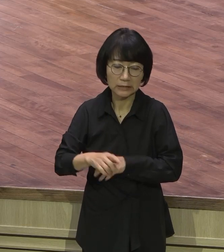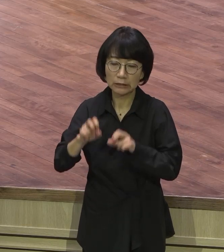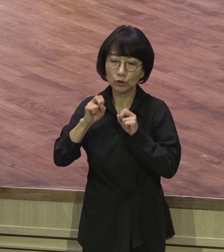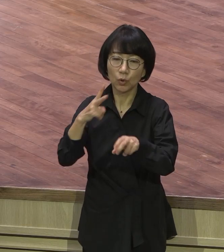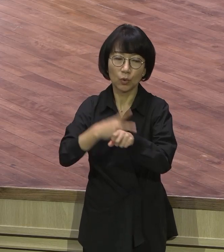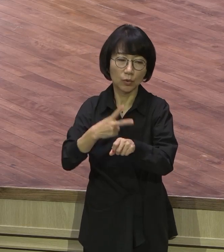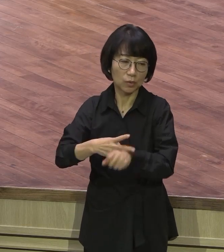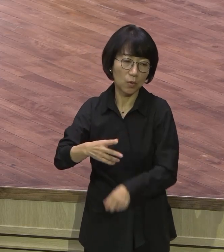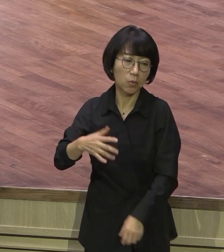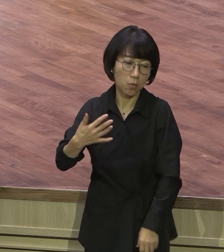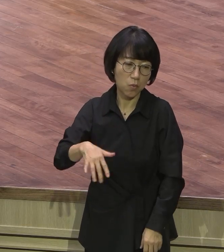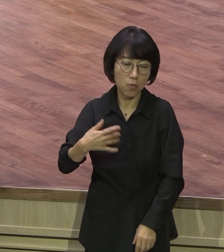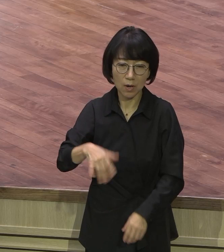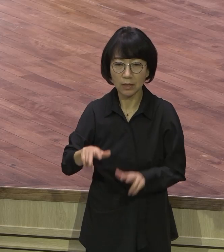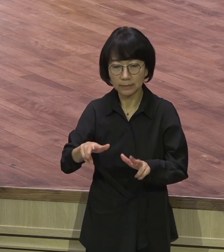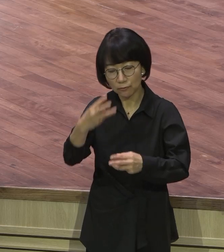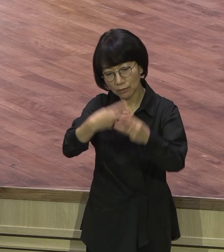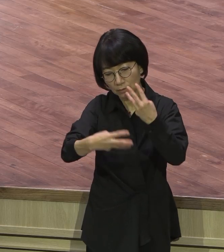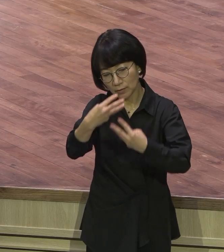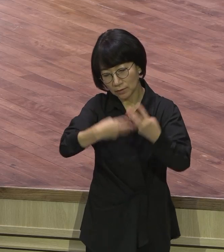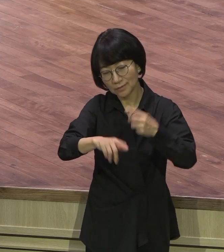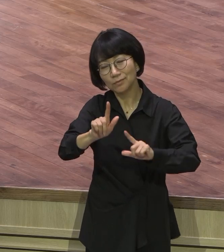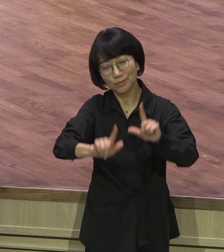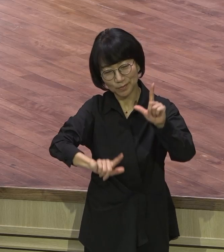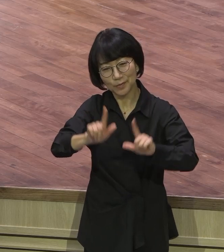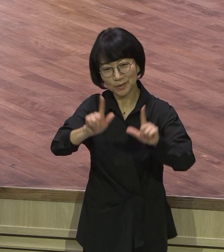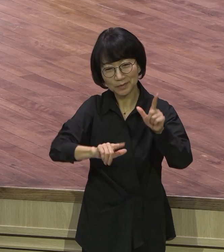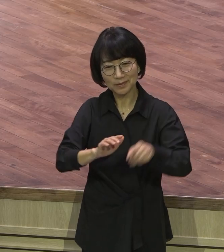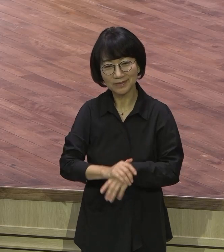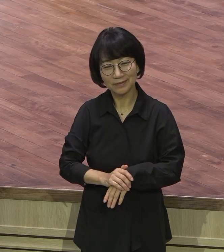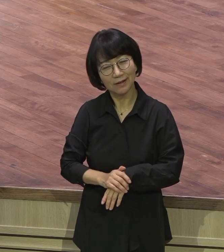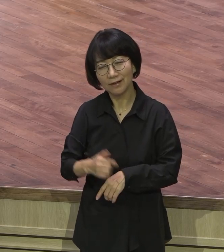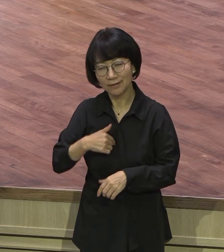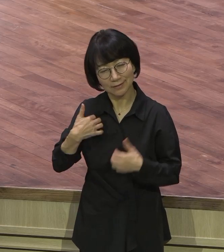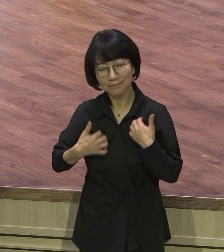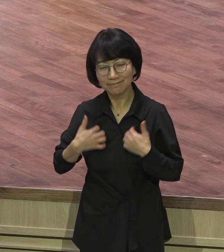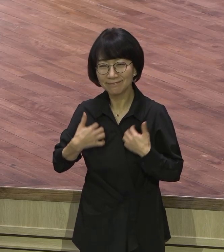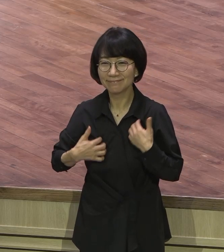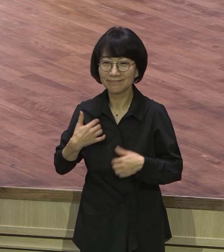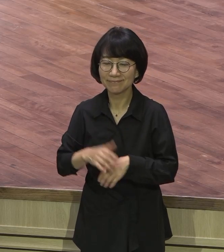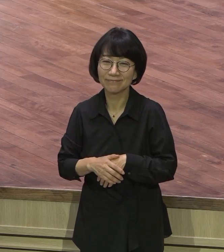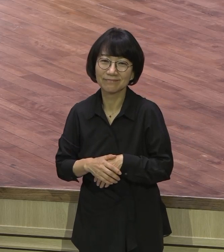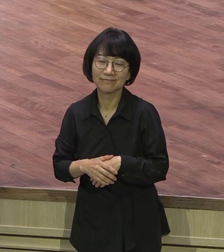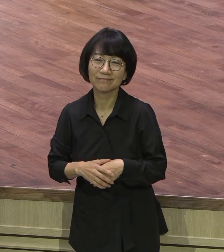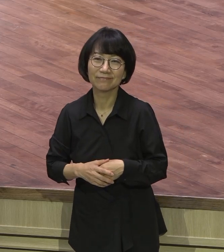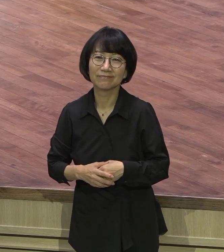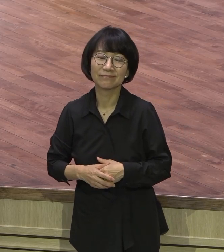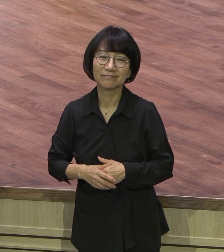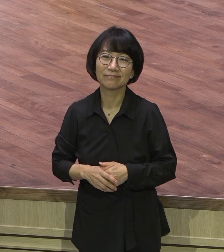우리 랩렛더들이 그리 잘하고 있어요 참 자랑스럽고 귀한 가정들이